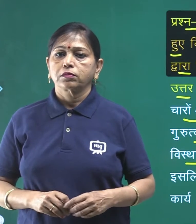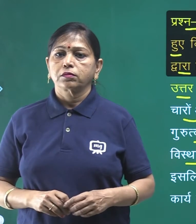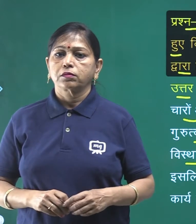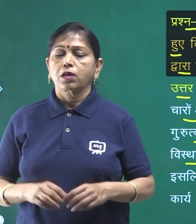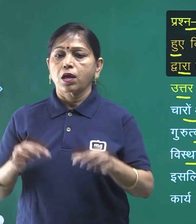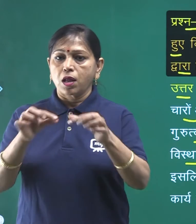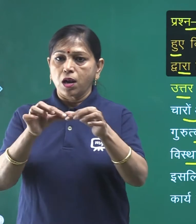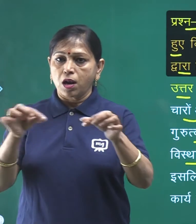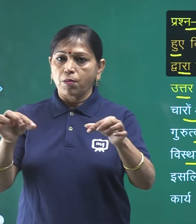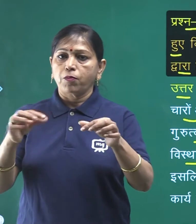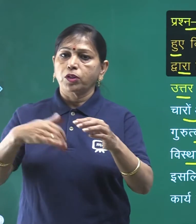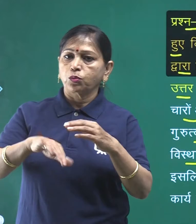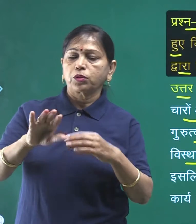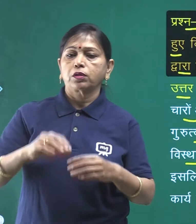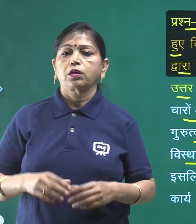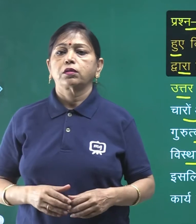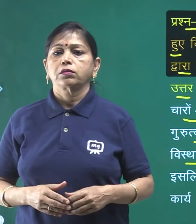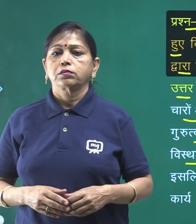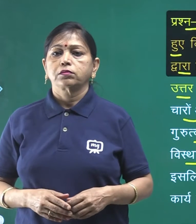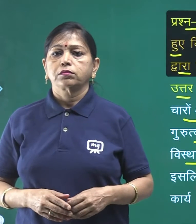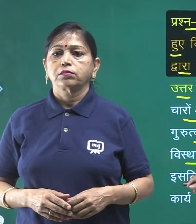लंबवत होती है।